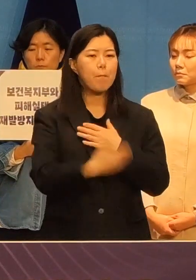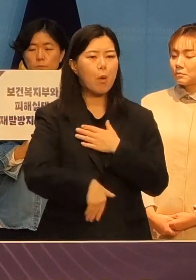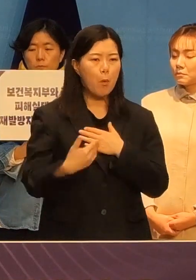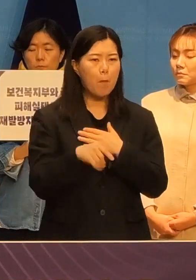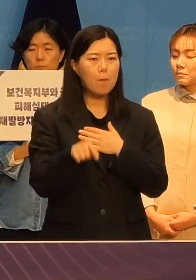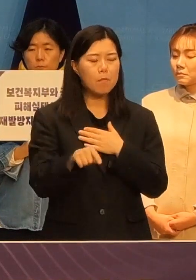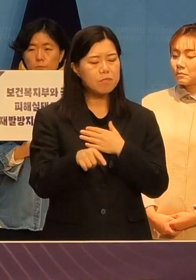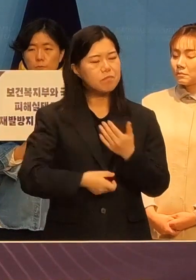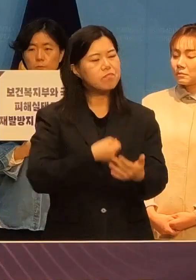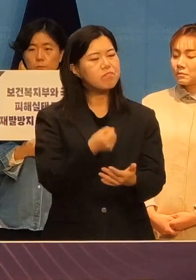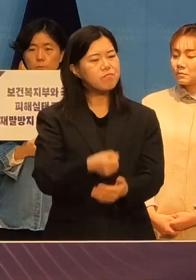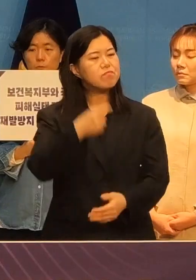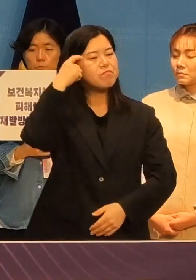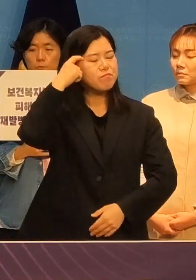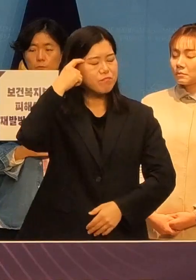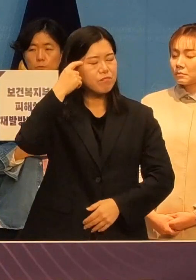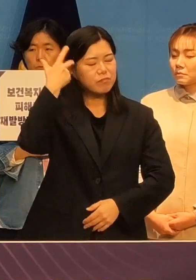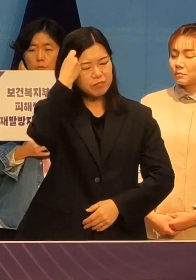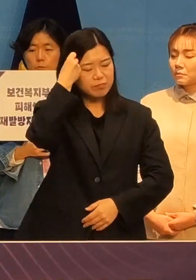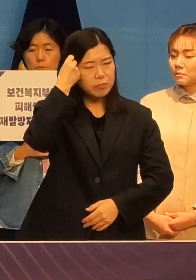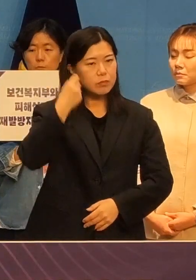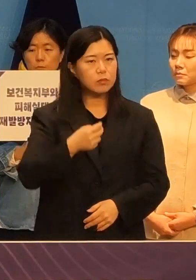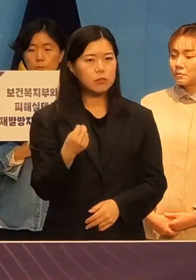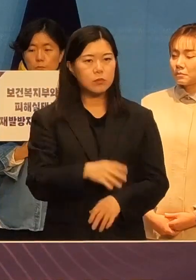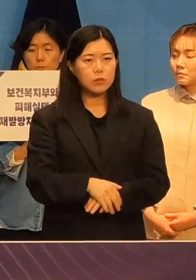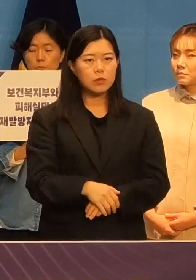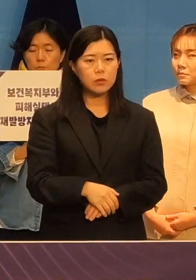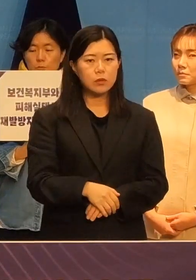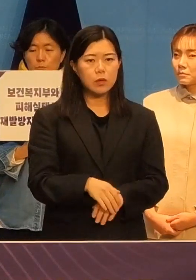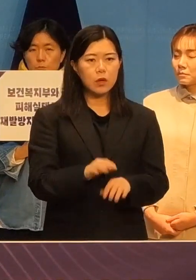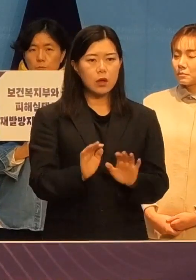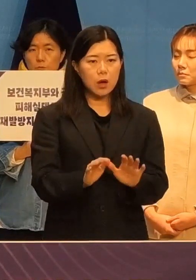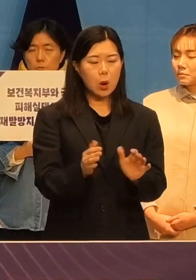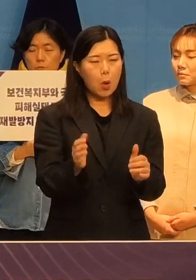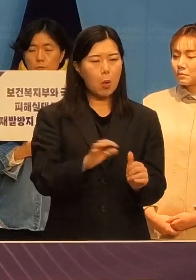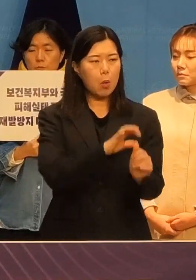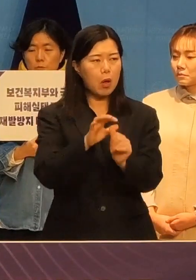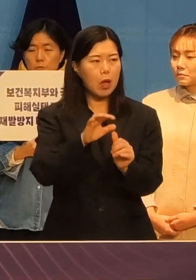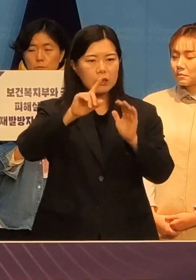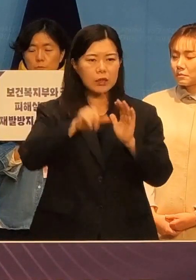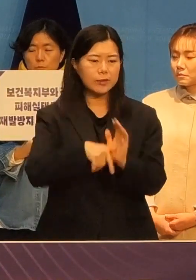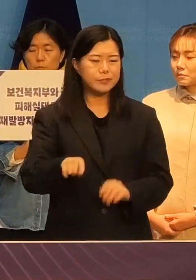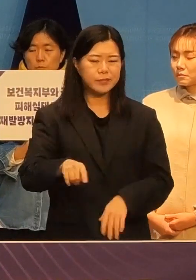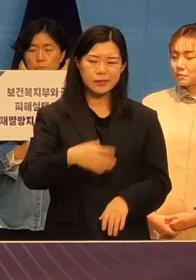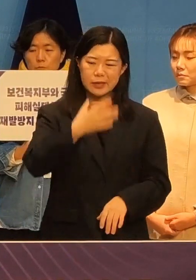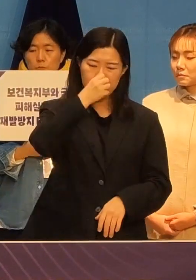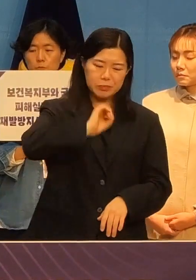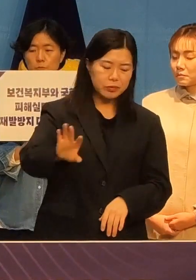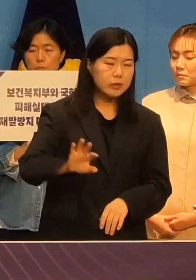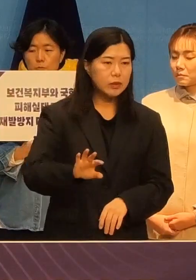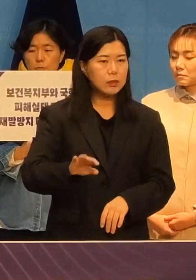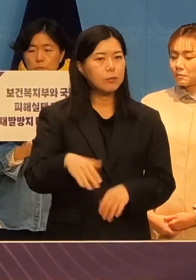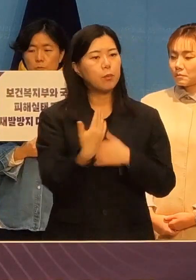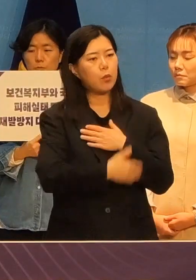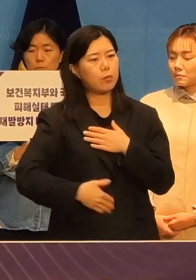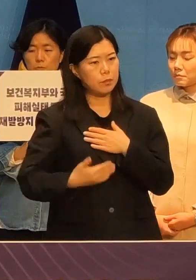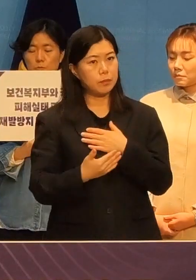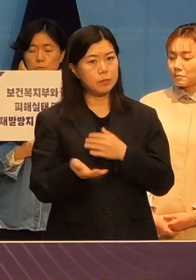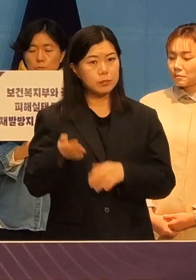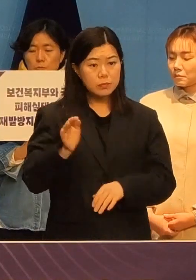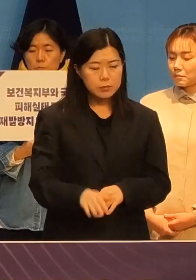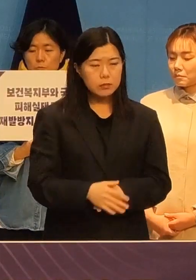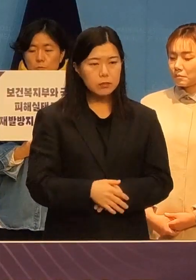몸, 돌봄을 받기엔 무능하다고 여겨지는 몸. 하지만 나는